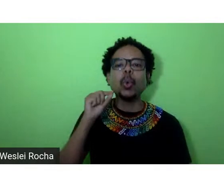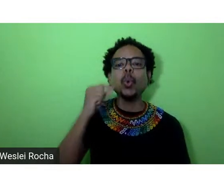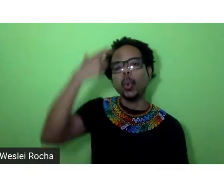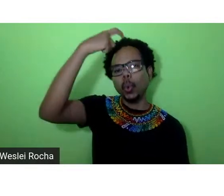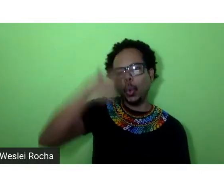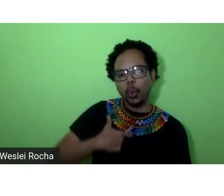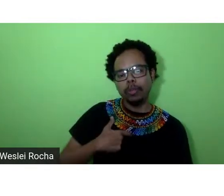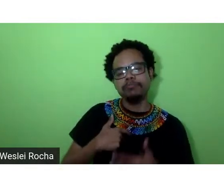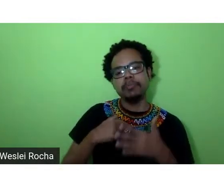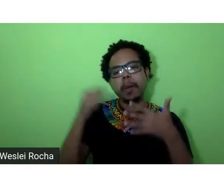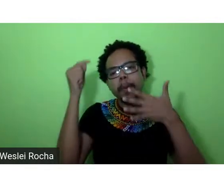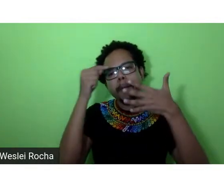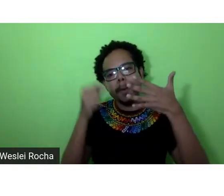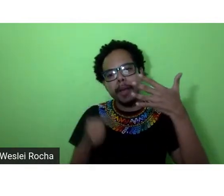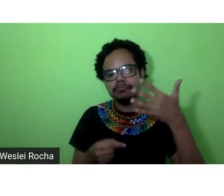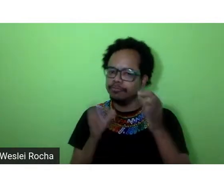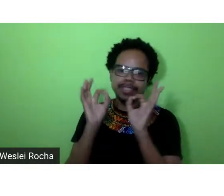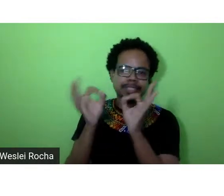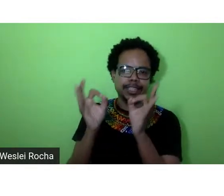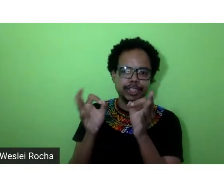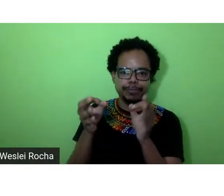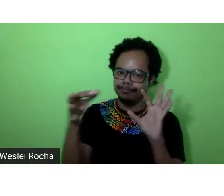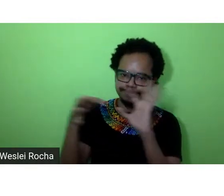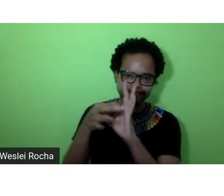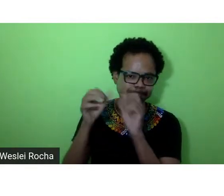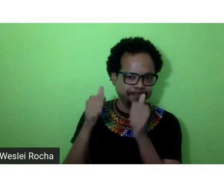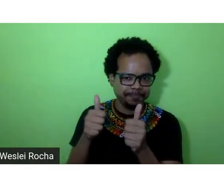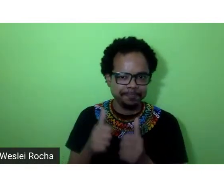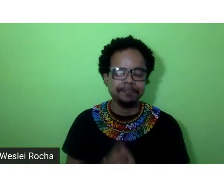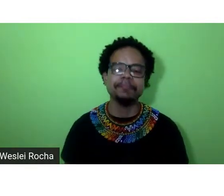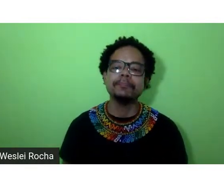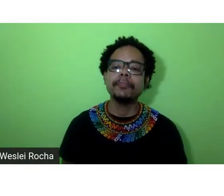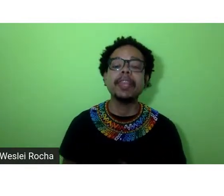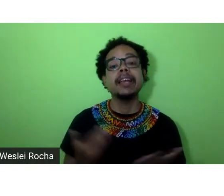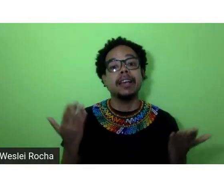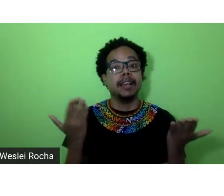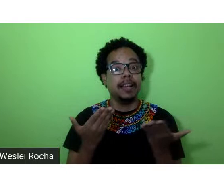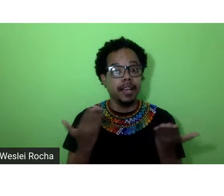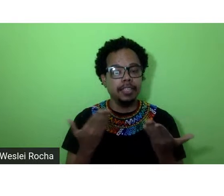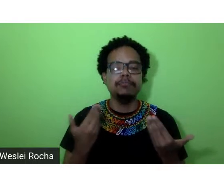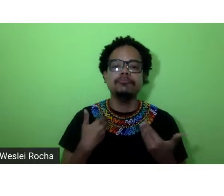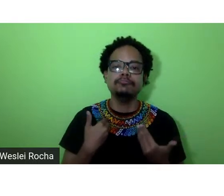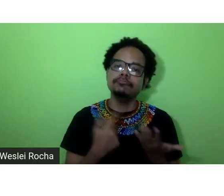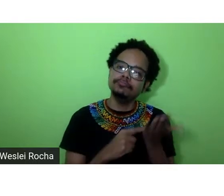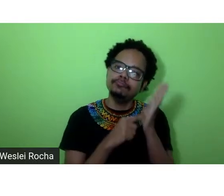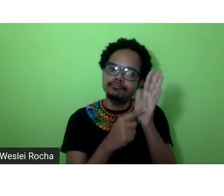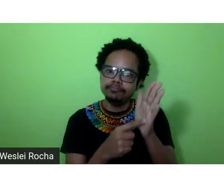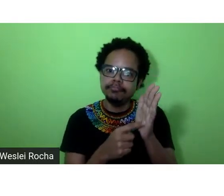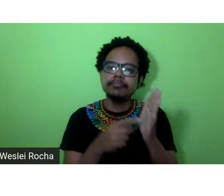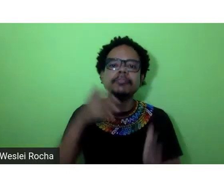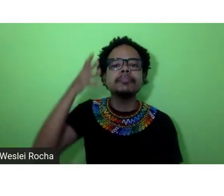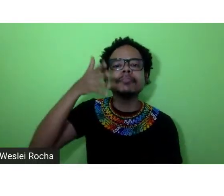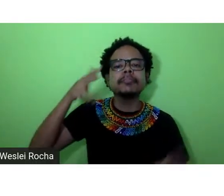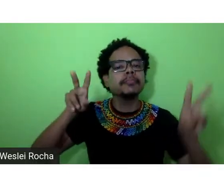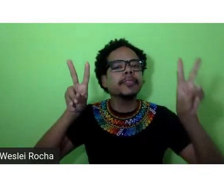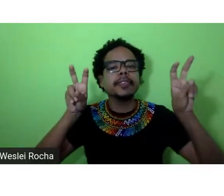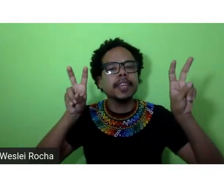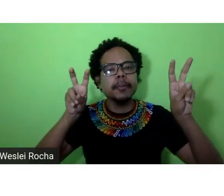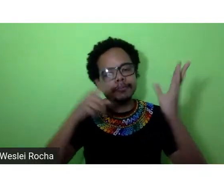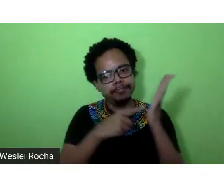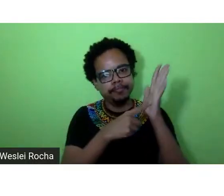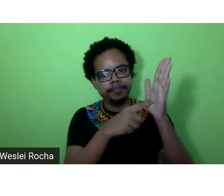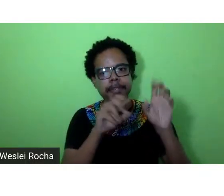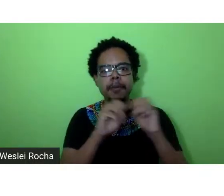daqui do Rio o Bruno explicou sobre a minha formação né E tá tudo certo Oi